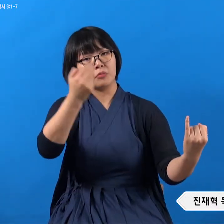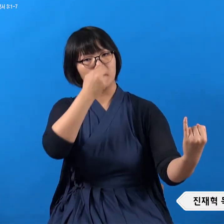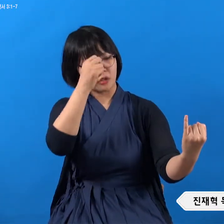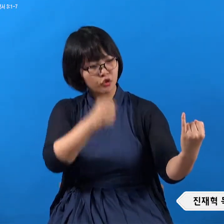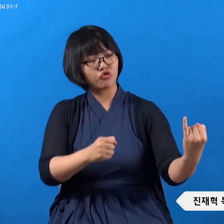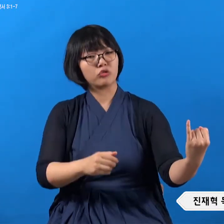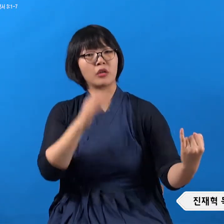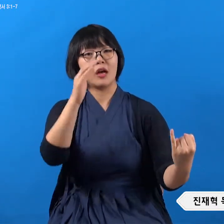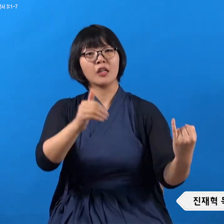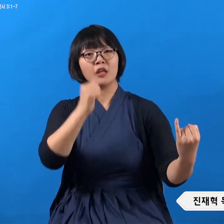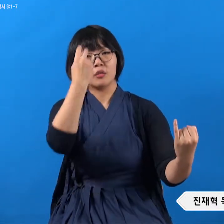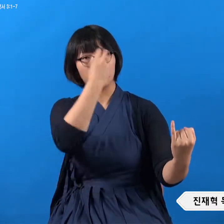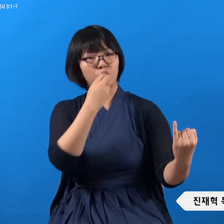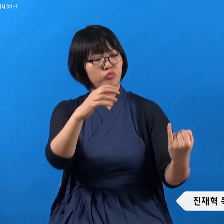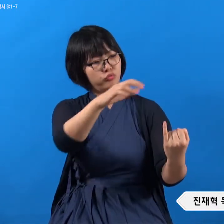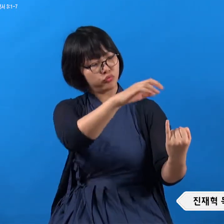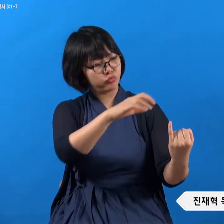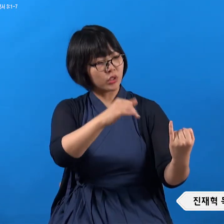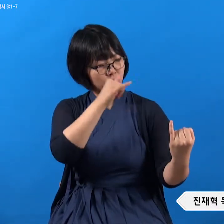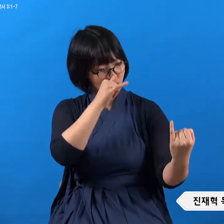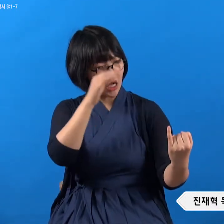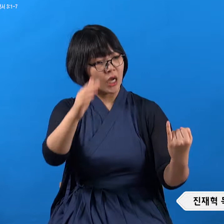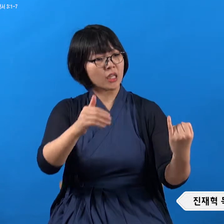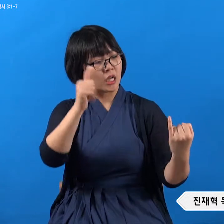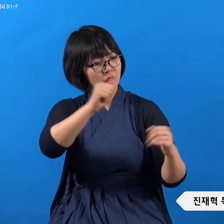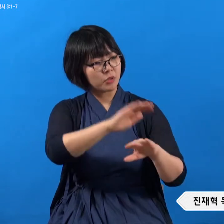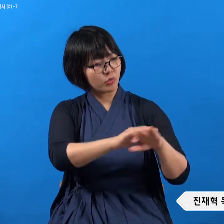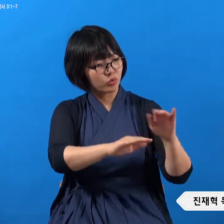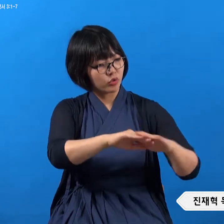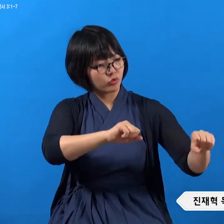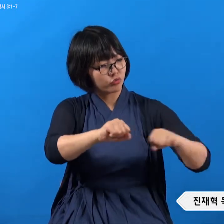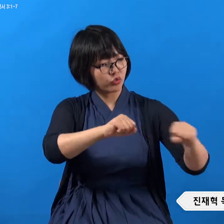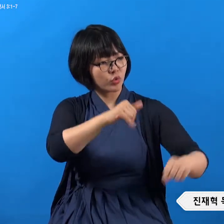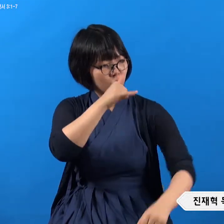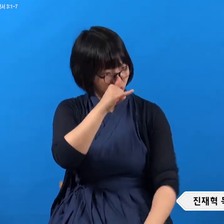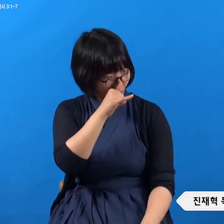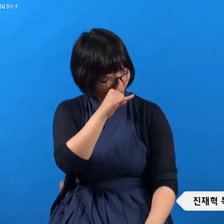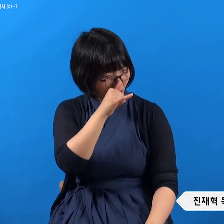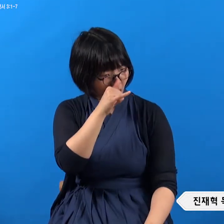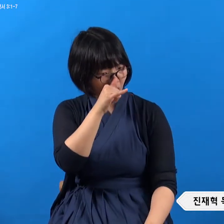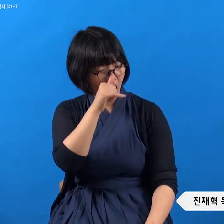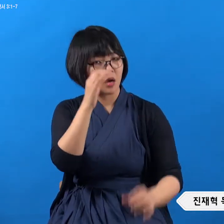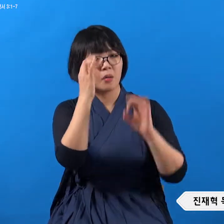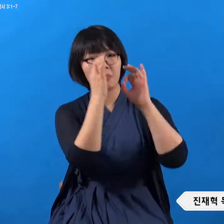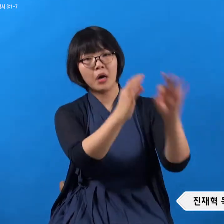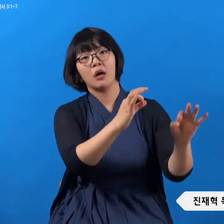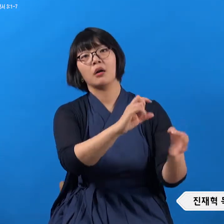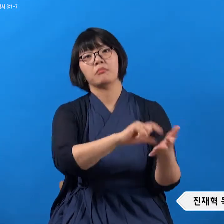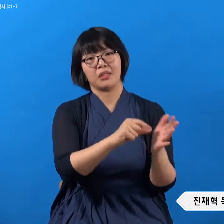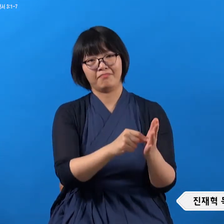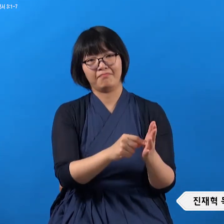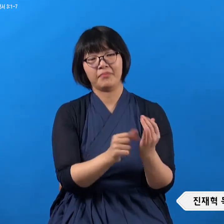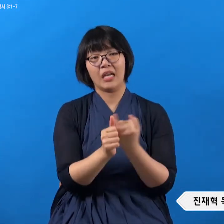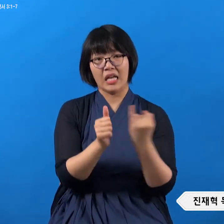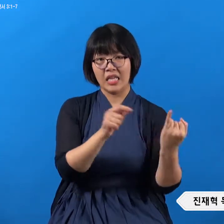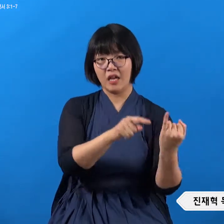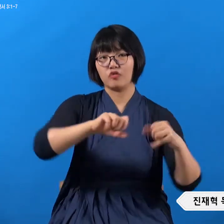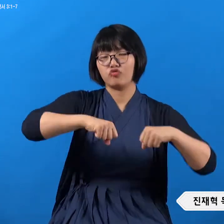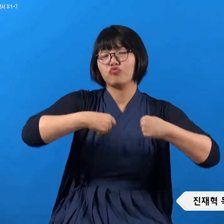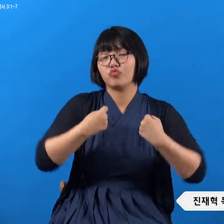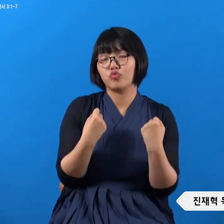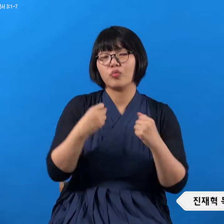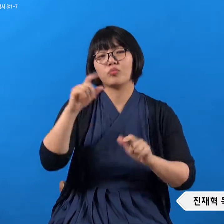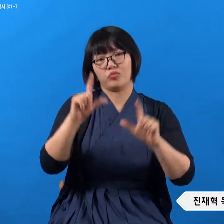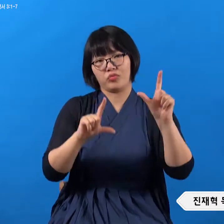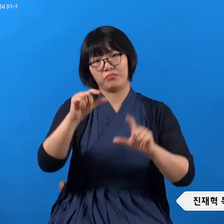하나님의 임재와 존재에 대한 하나님의 구원을 볼 수 있는 순종의 모습, 바로